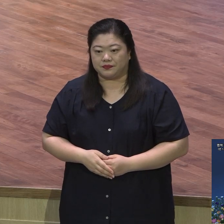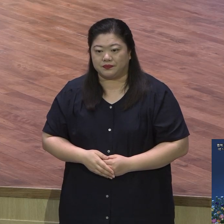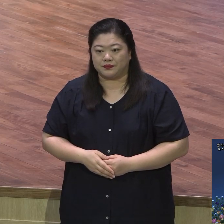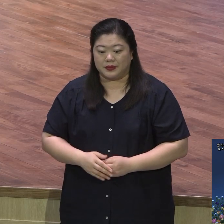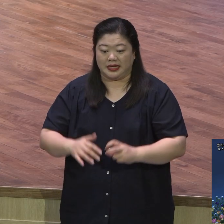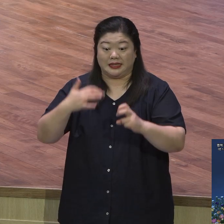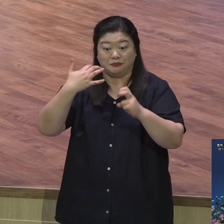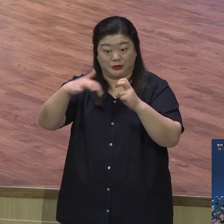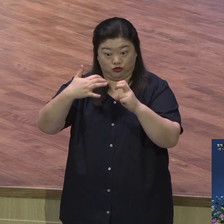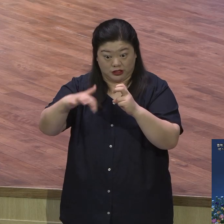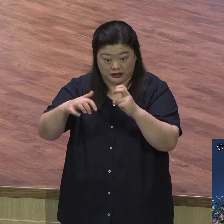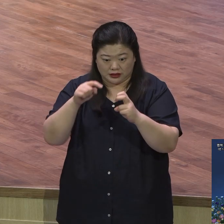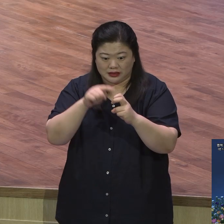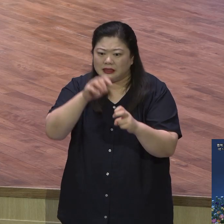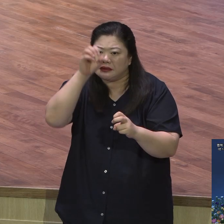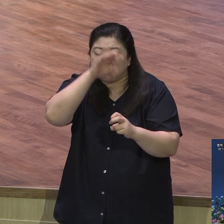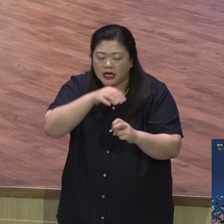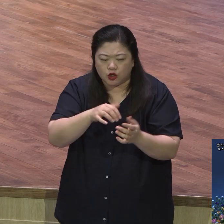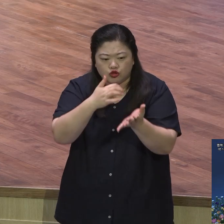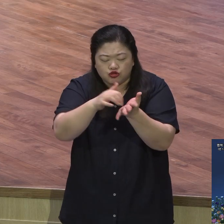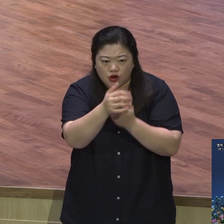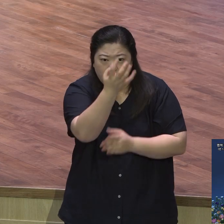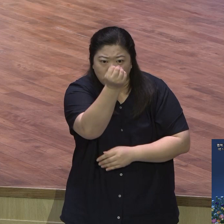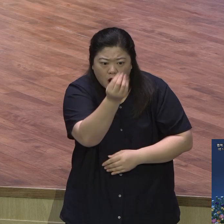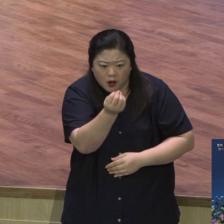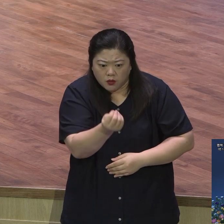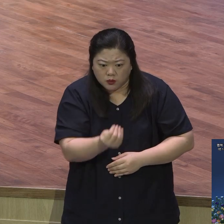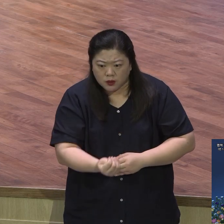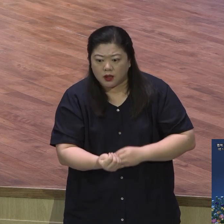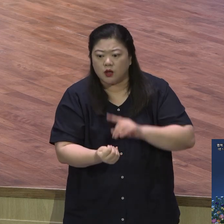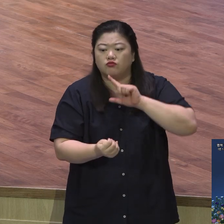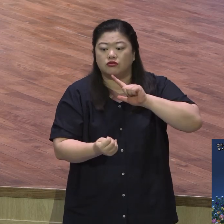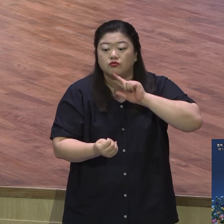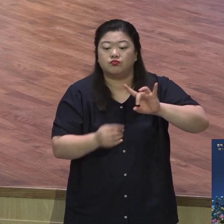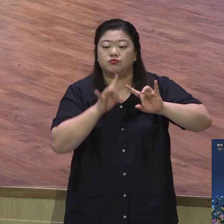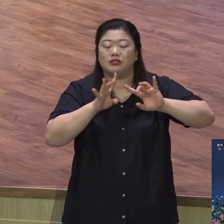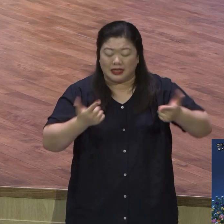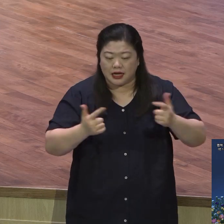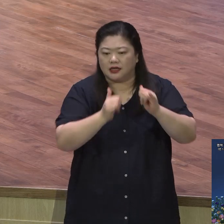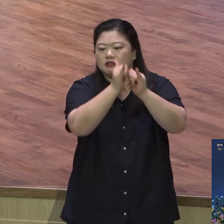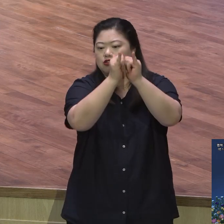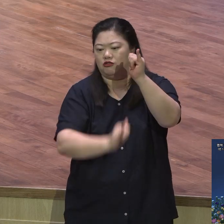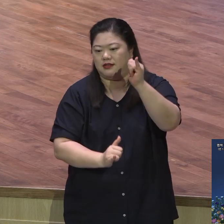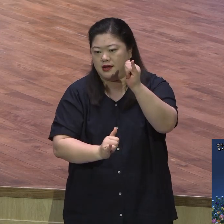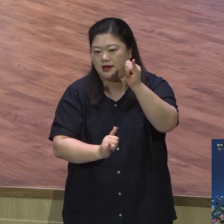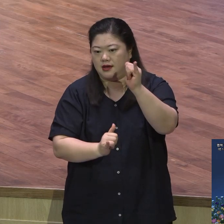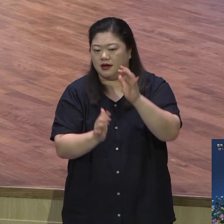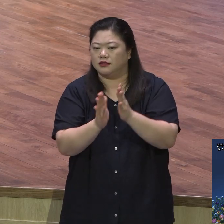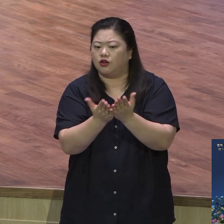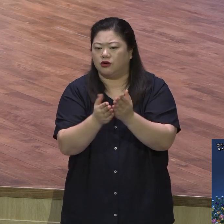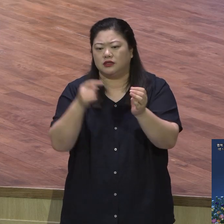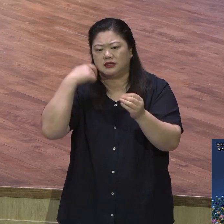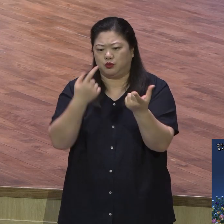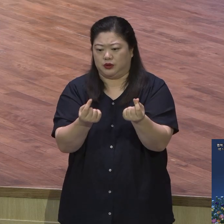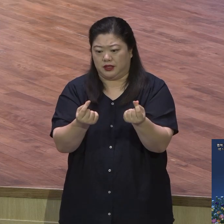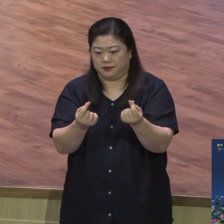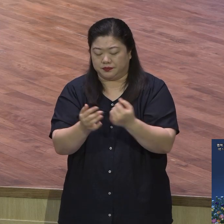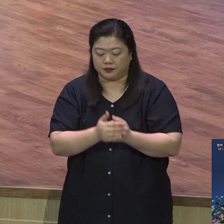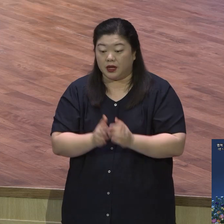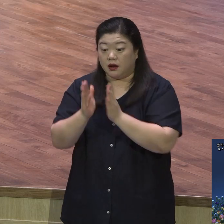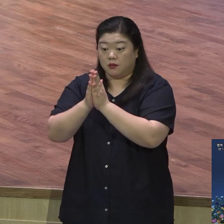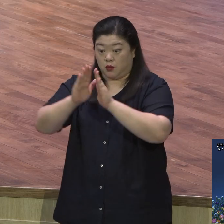단순한 숫자만 기록된 것이 아니라 역사서의 성격도 띄고 있어요. 이스라엘 백성들이 신해산에서 율법을